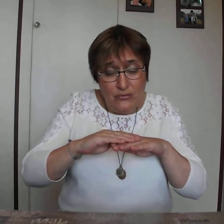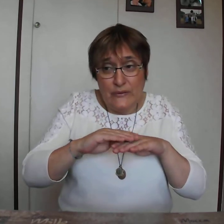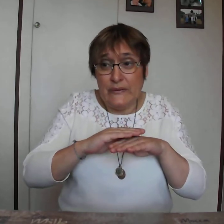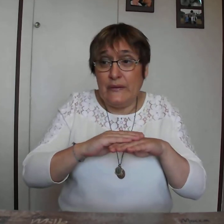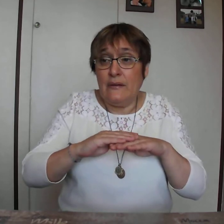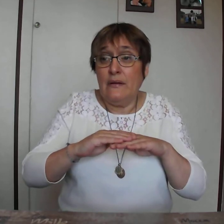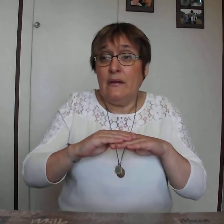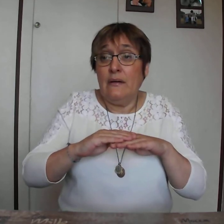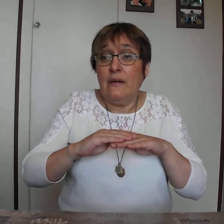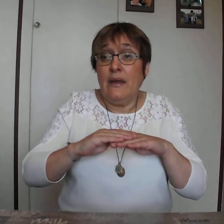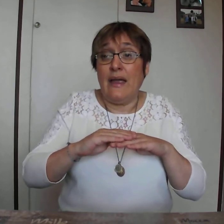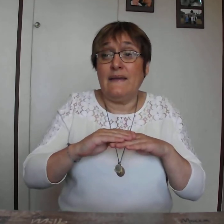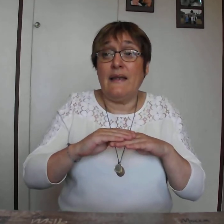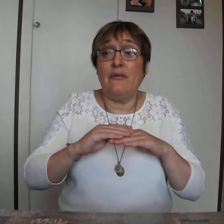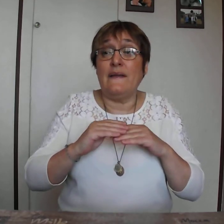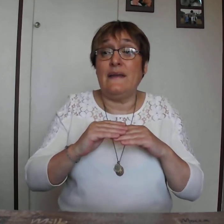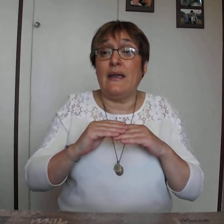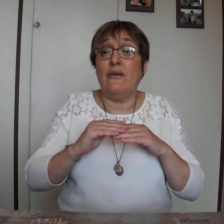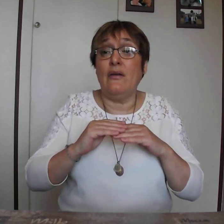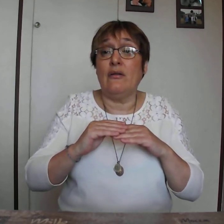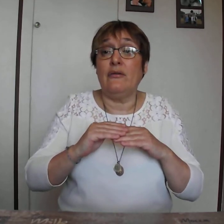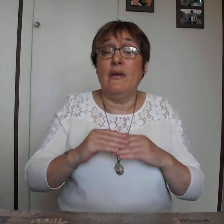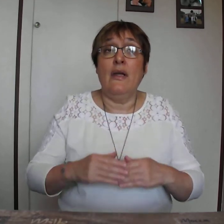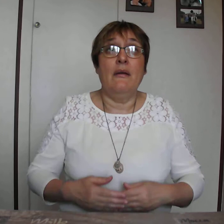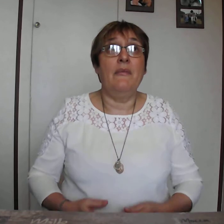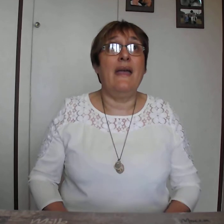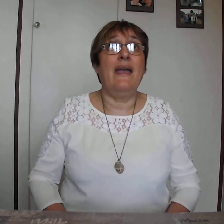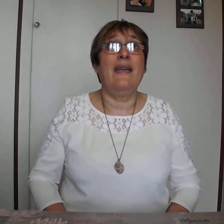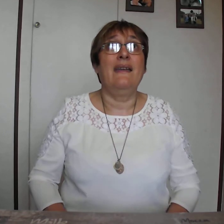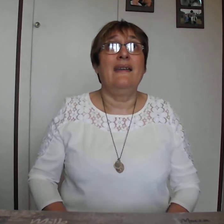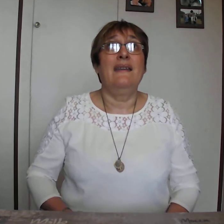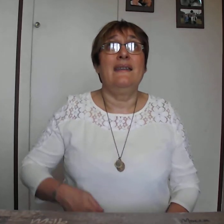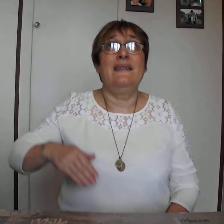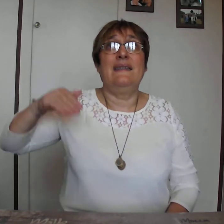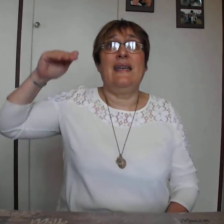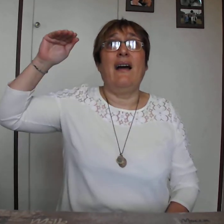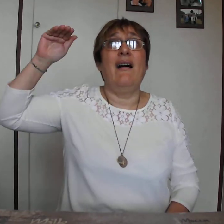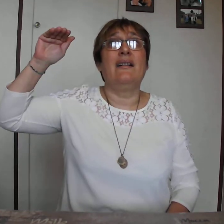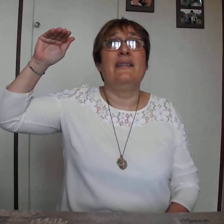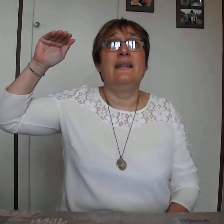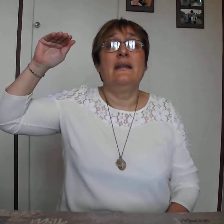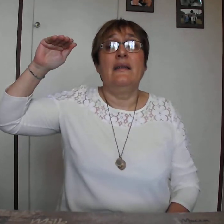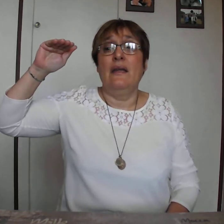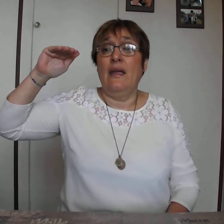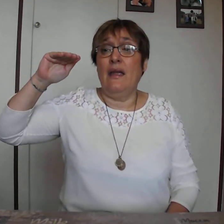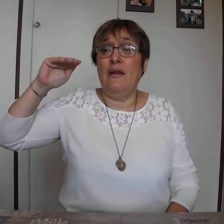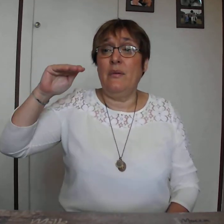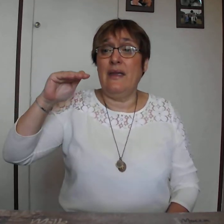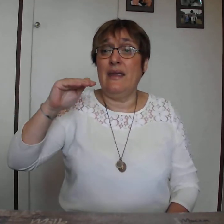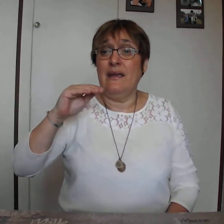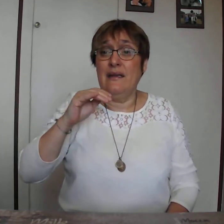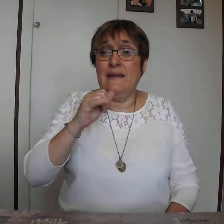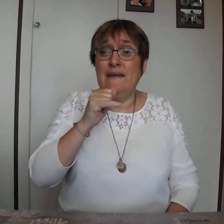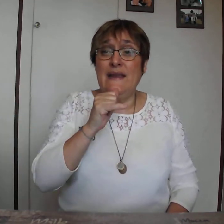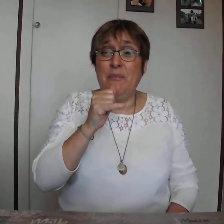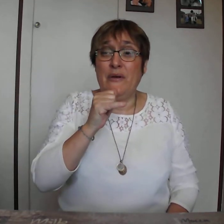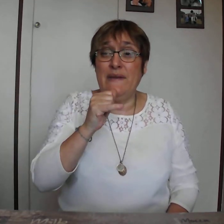douces et à sa voix si accueillante, mais si grande et lui si petit.